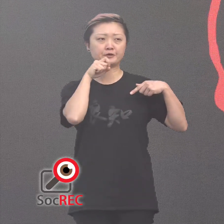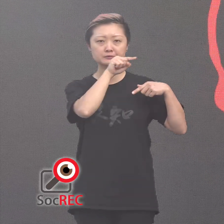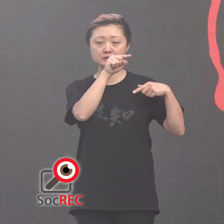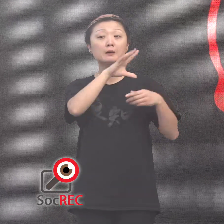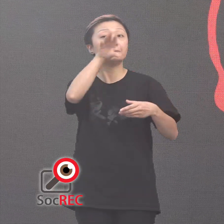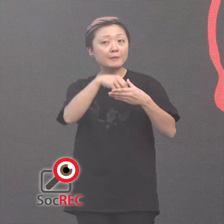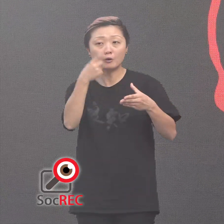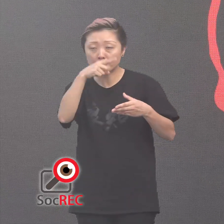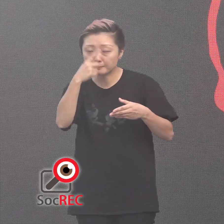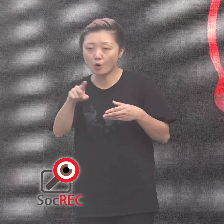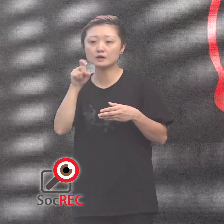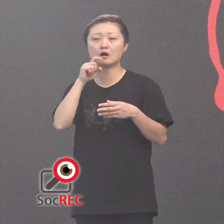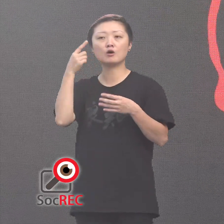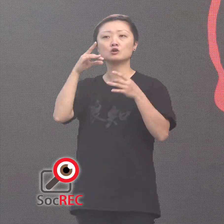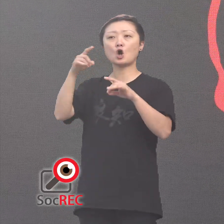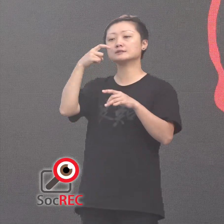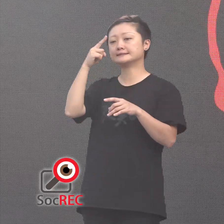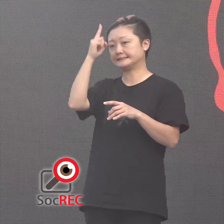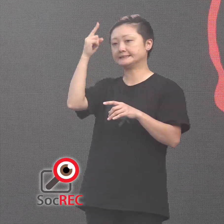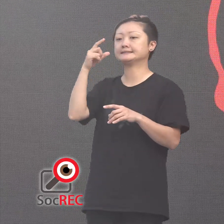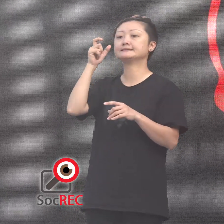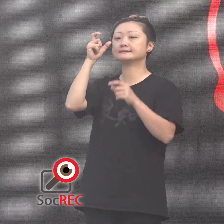琦，现在在石壁监狱。